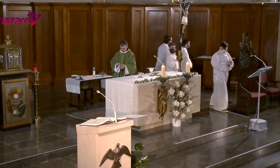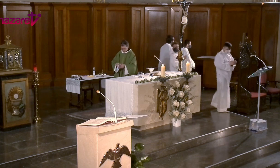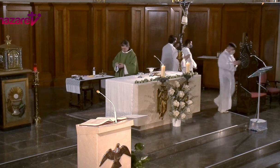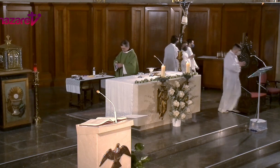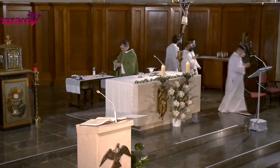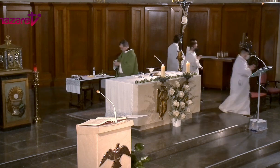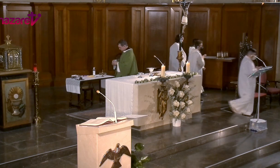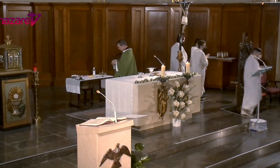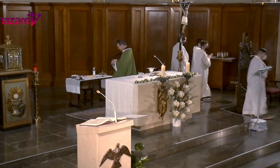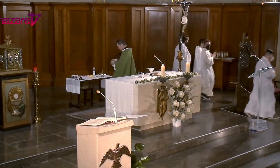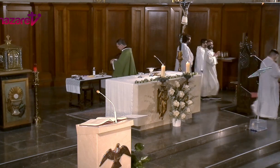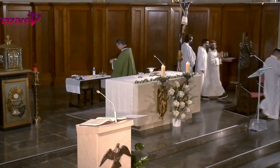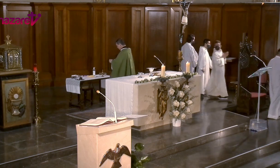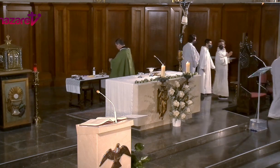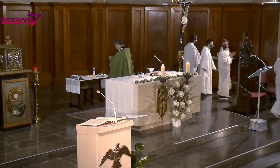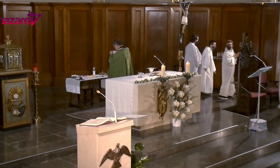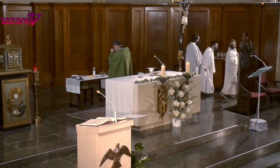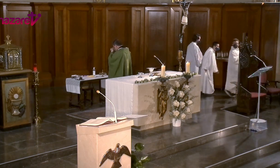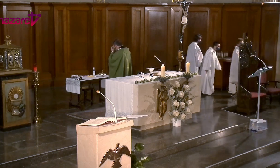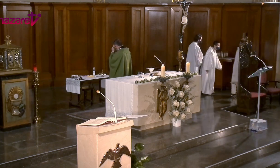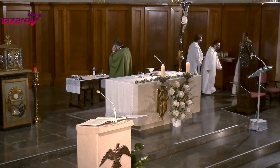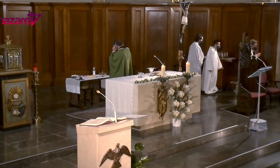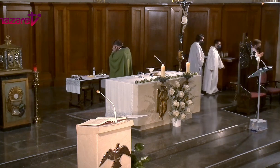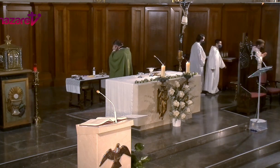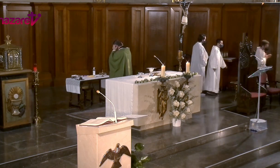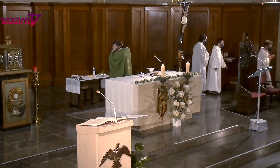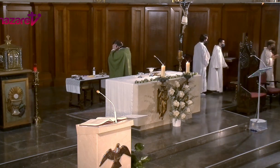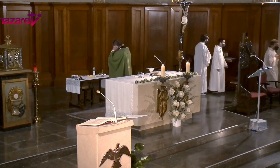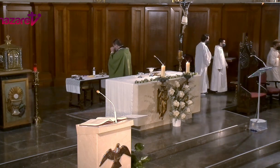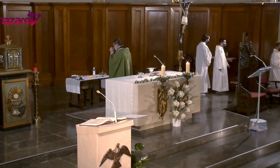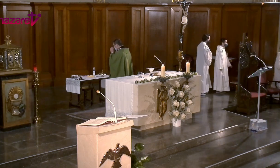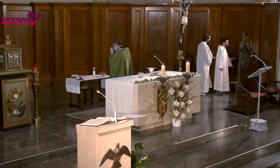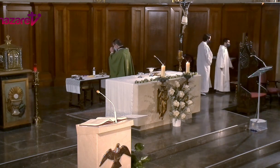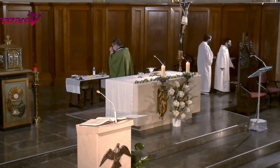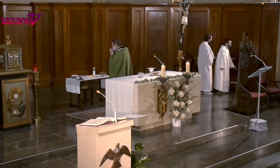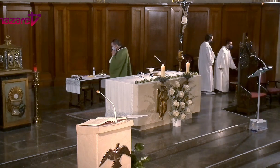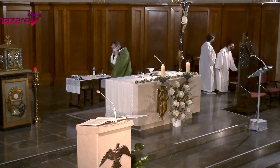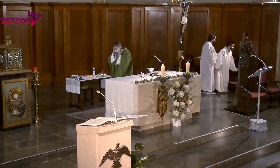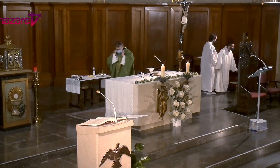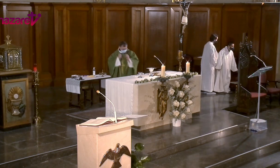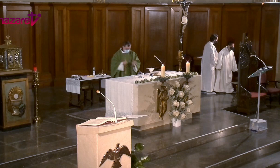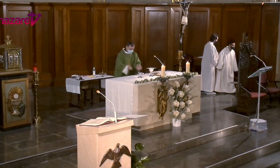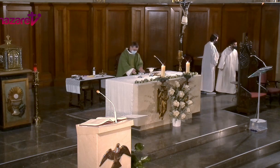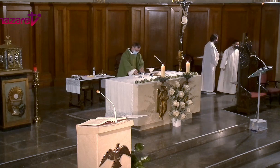creo, pues no hay verdad cual la verdad divina.